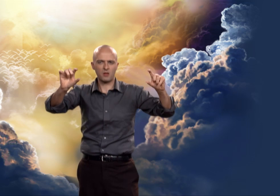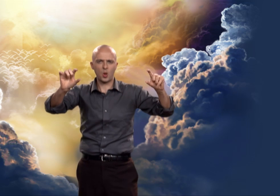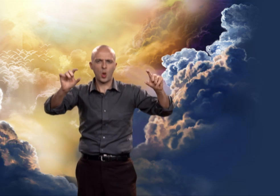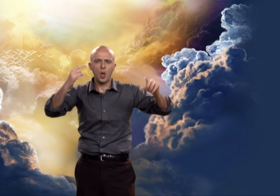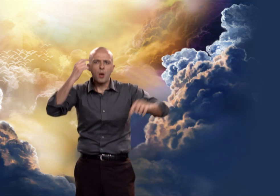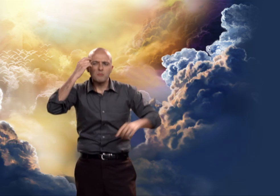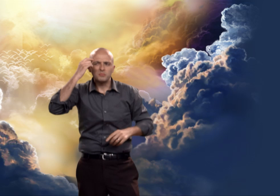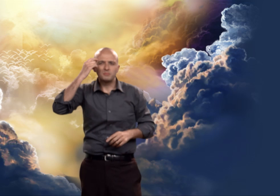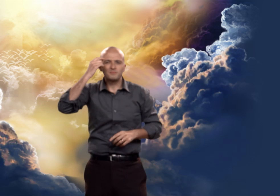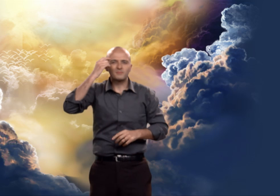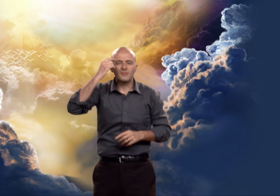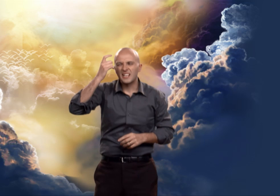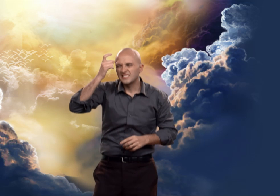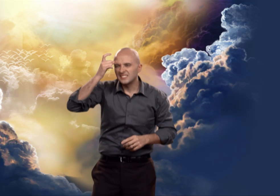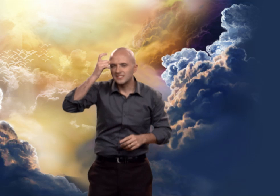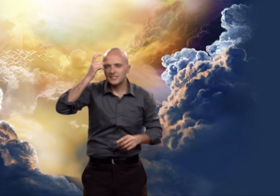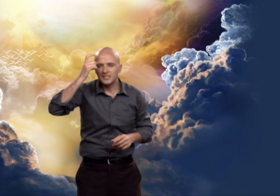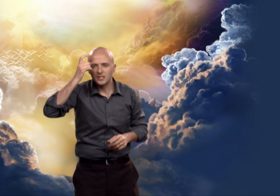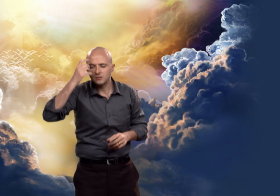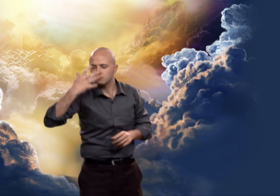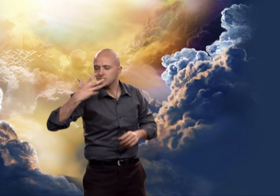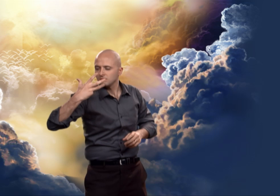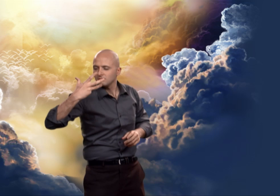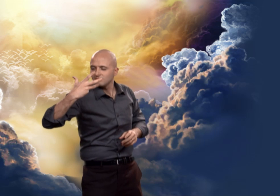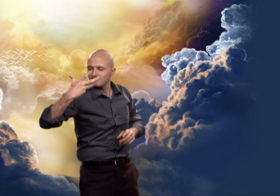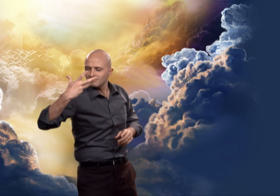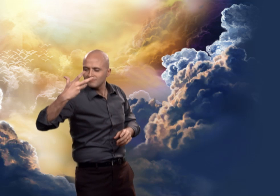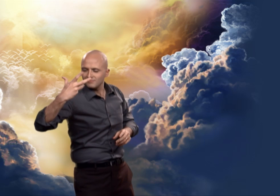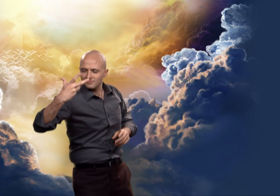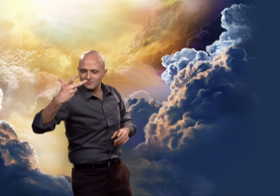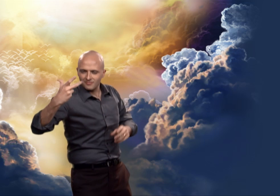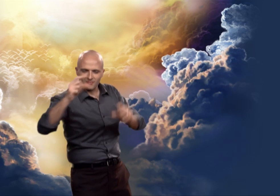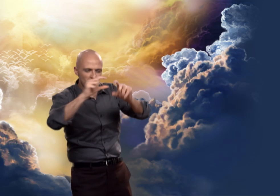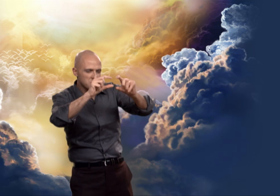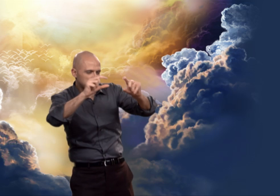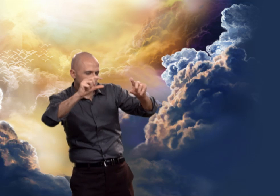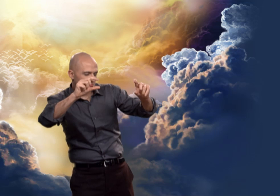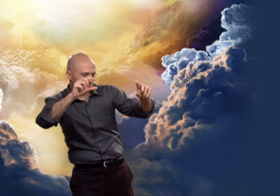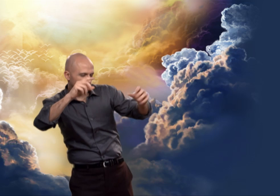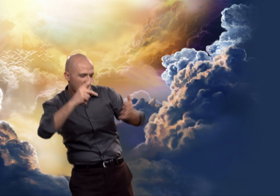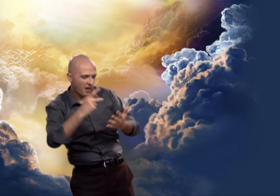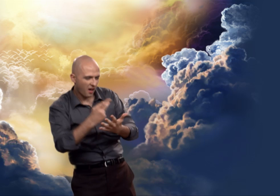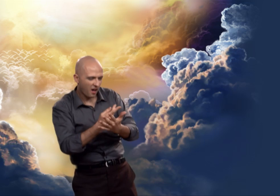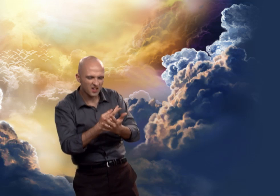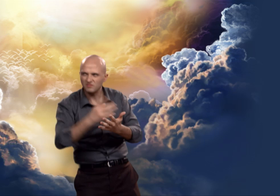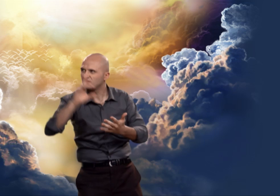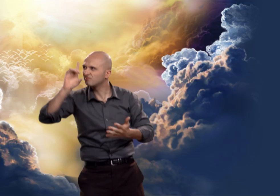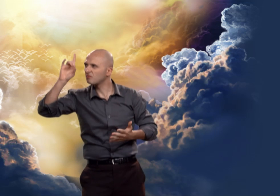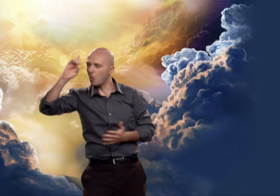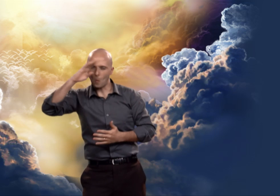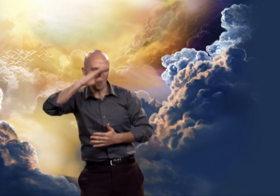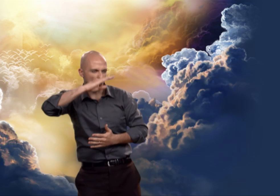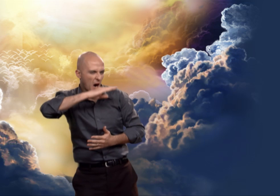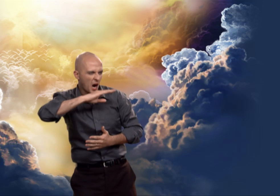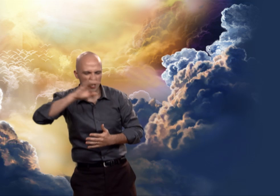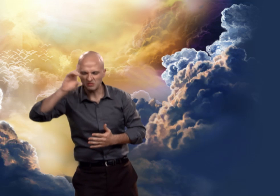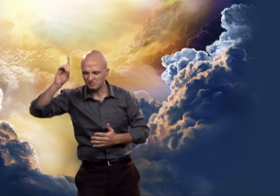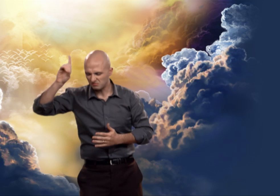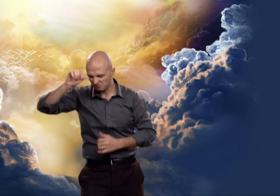seus pontos de vista científicos com a Bíblia. Muitos aceitam meras teorias como fatos científicos,